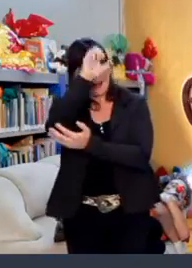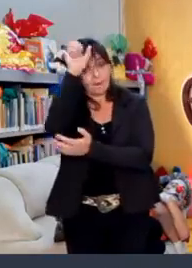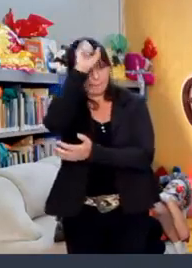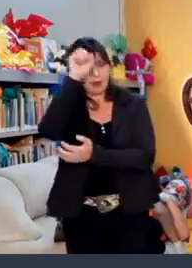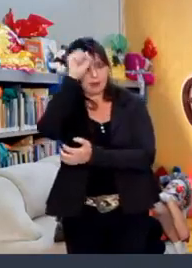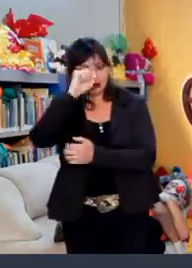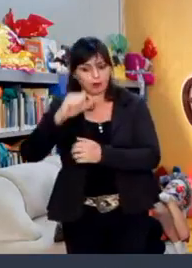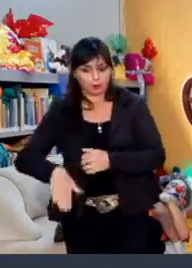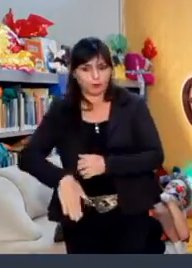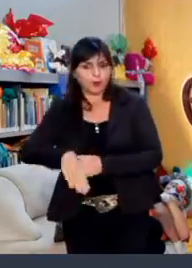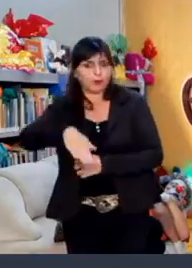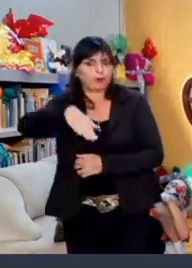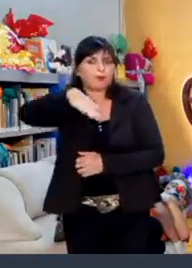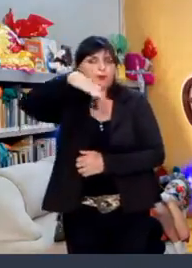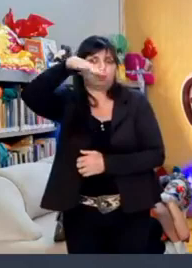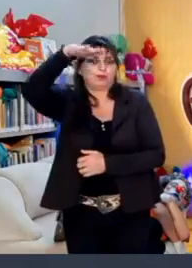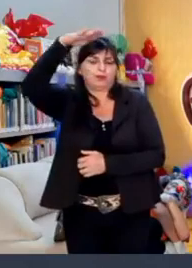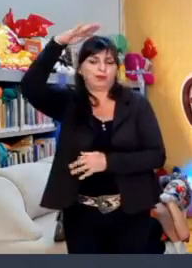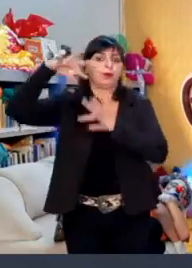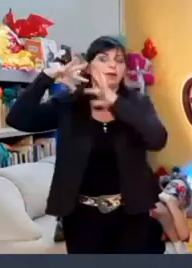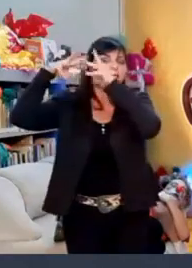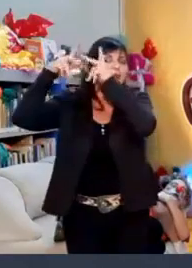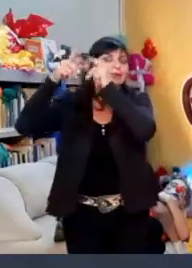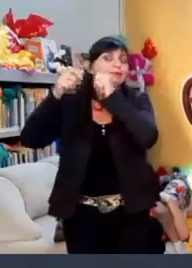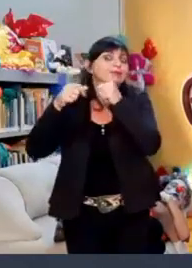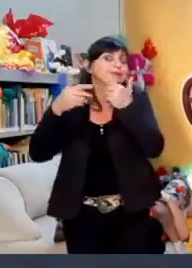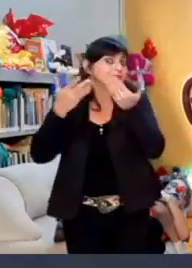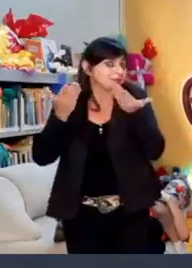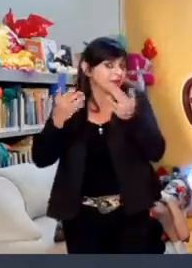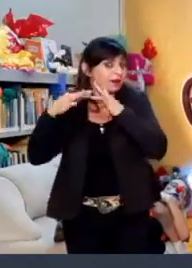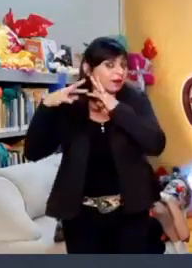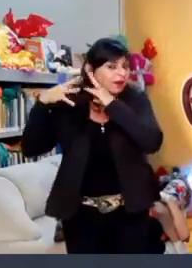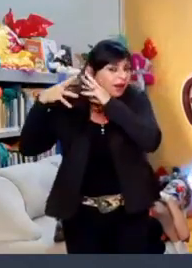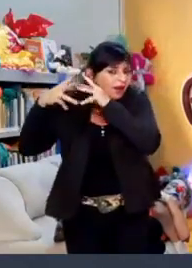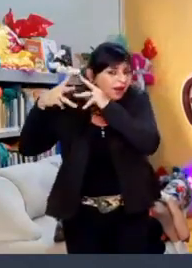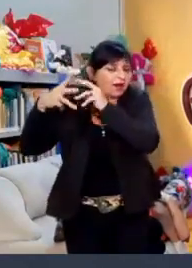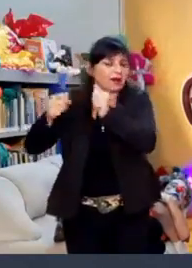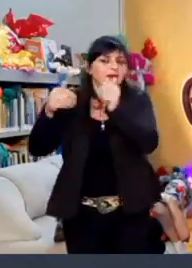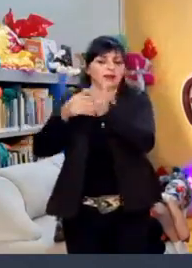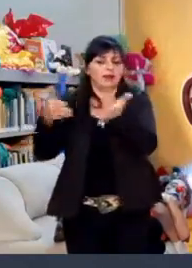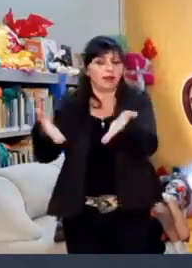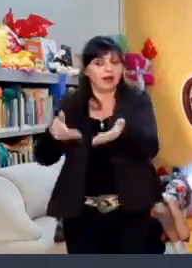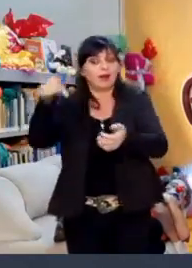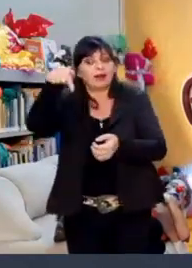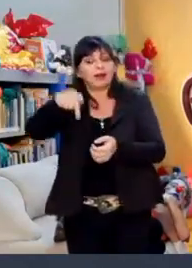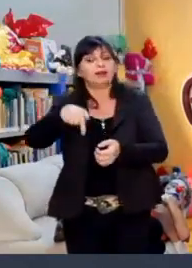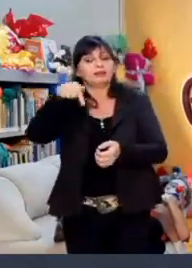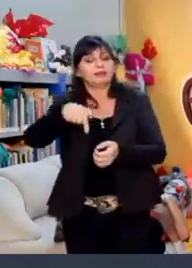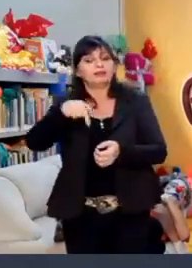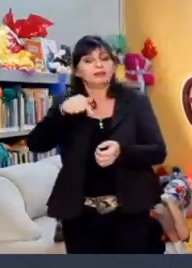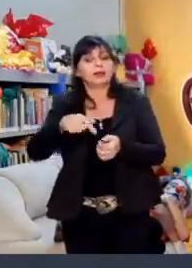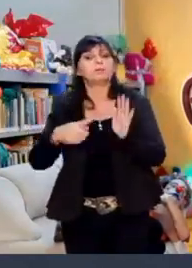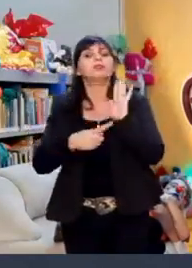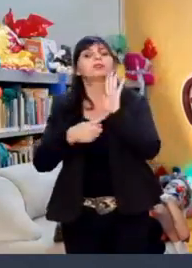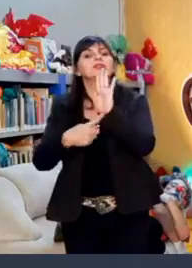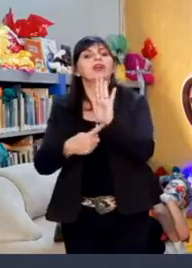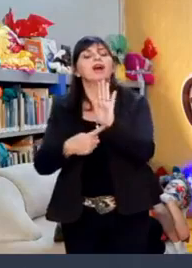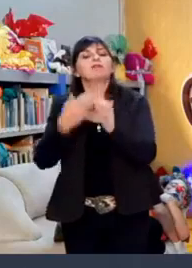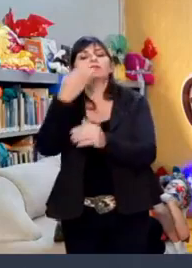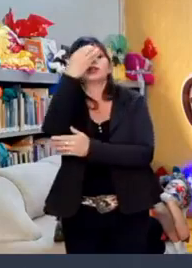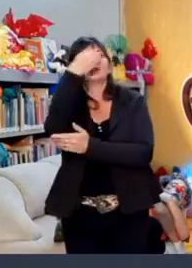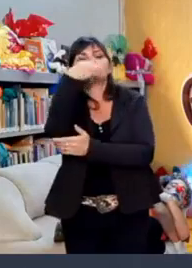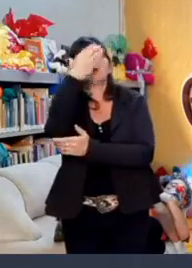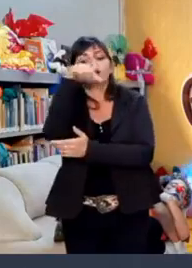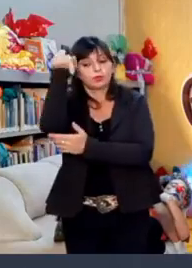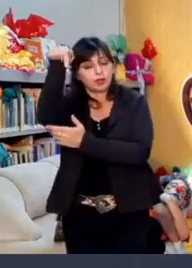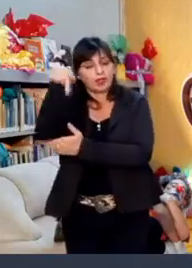outras gerações, é que isso faria com que as árvores, com que os frutos das árvores fossem mais doces,